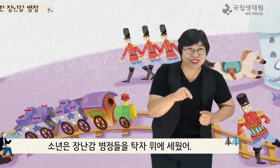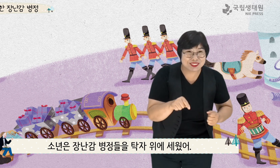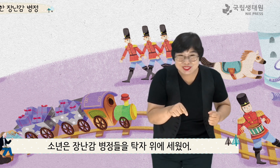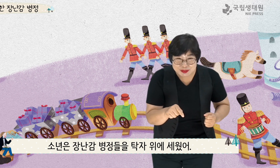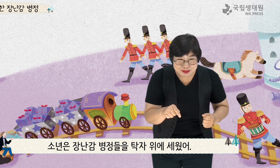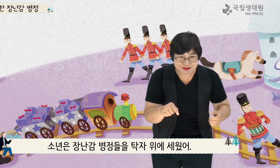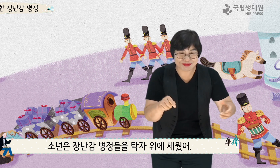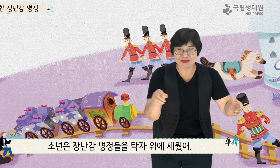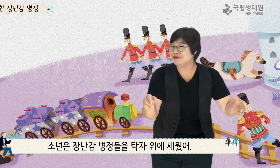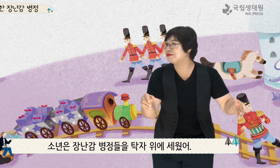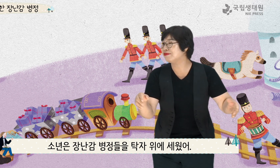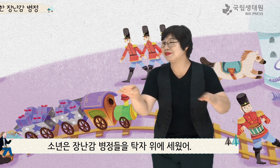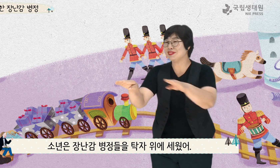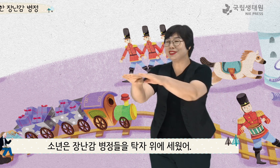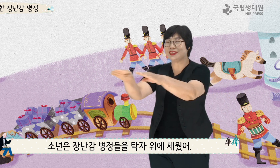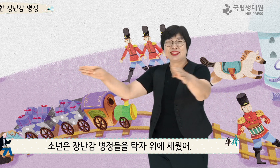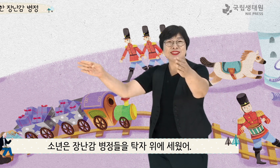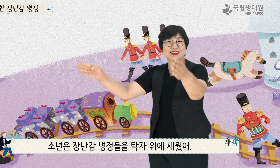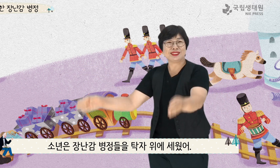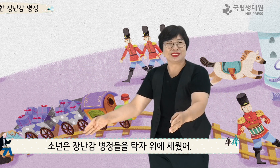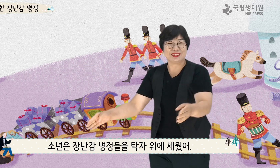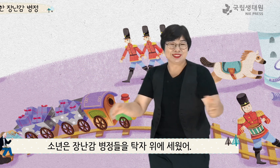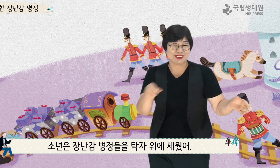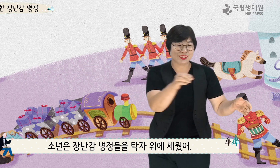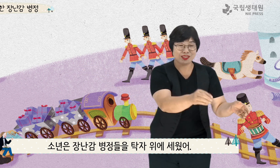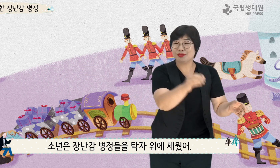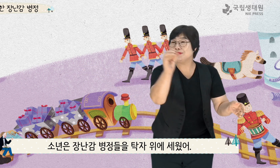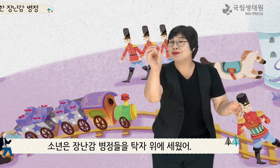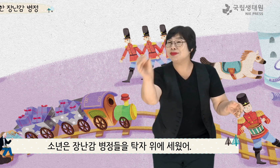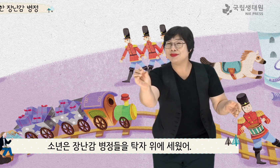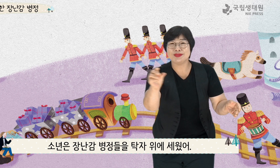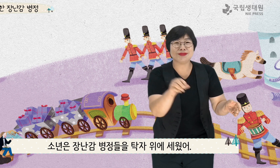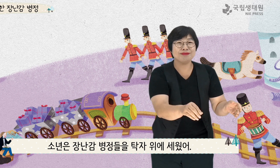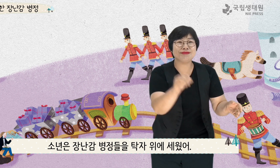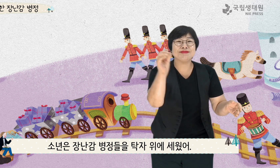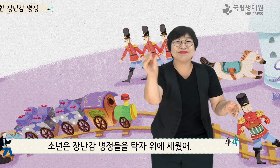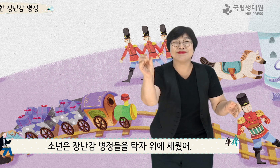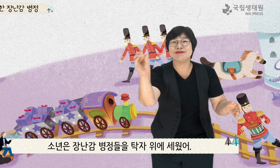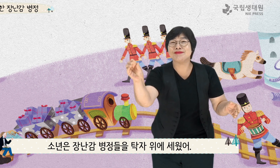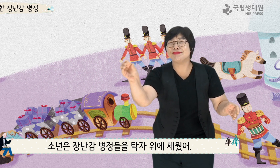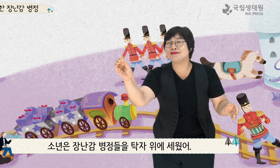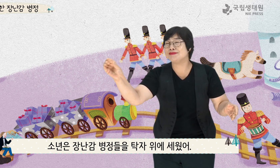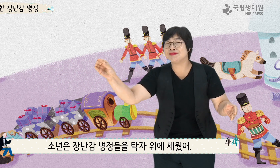소녀는 장난감 병정들을 탁자 위에 세웠어.